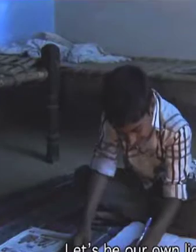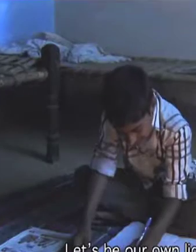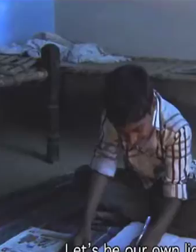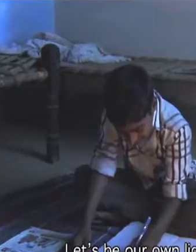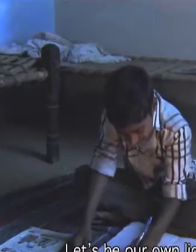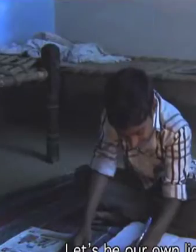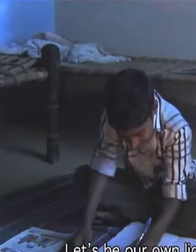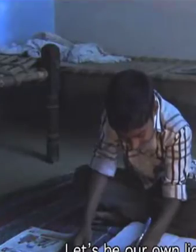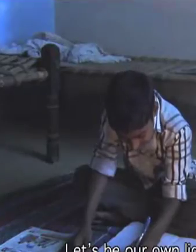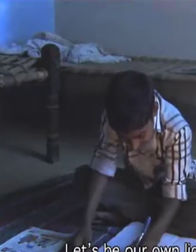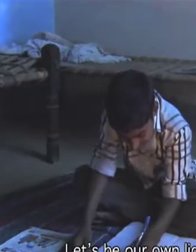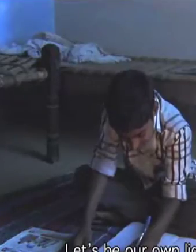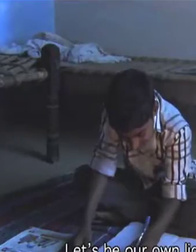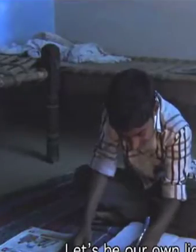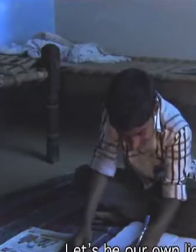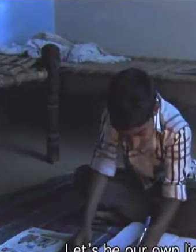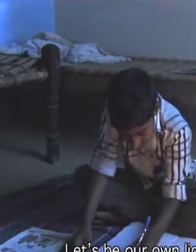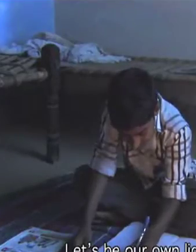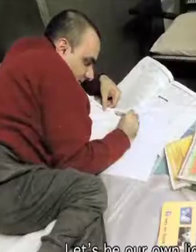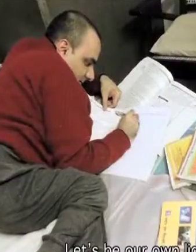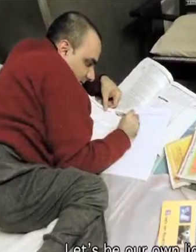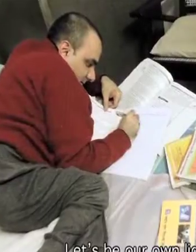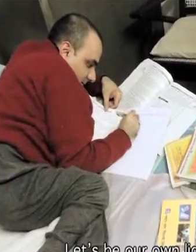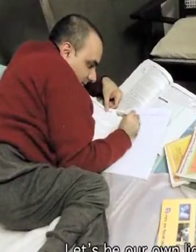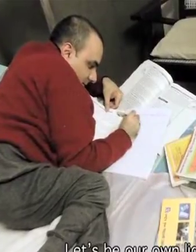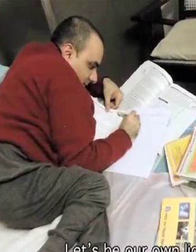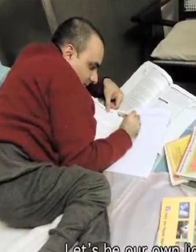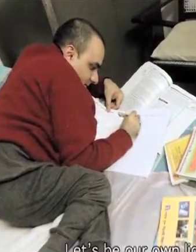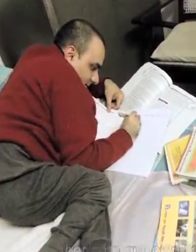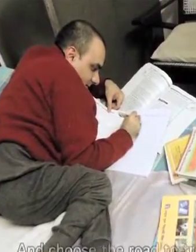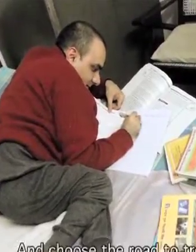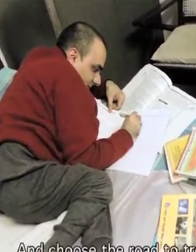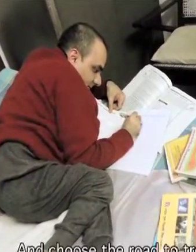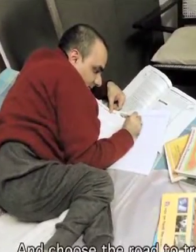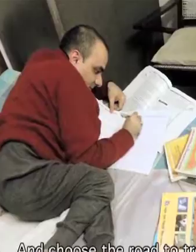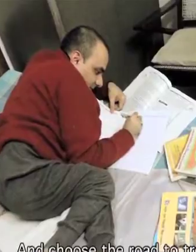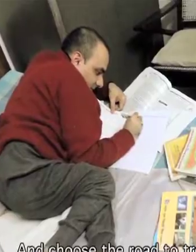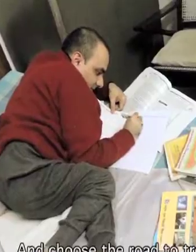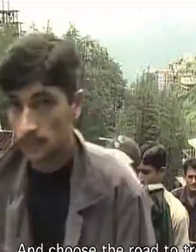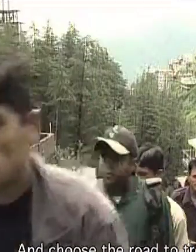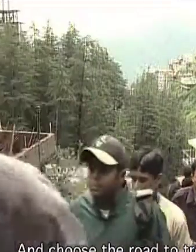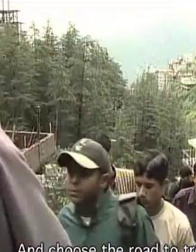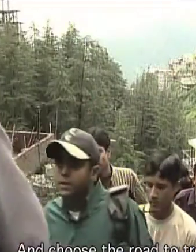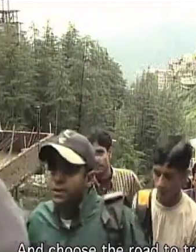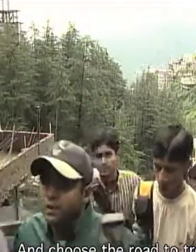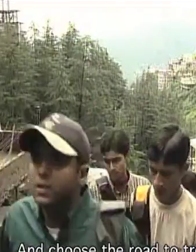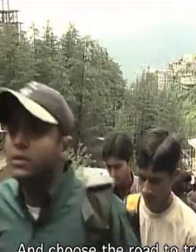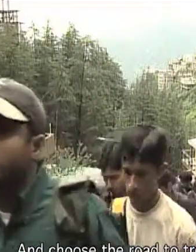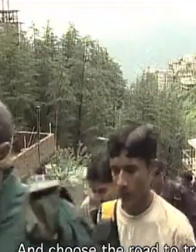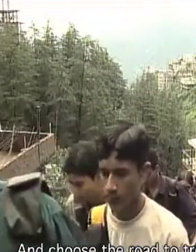हम अपना दीपक स्वयं बने, हम अपना रास्ता